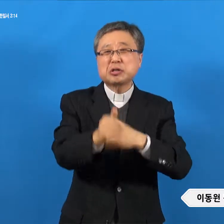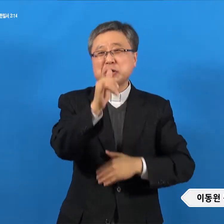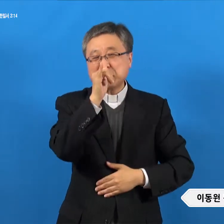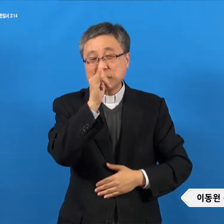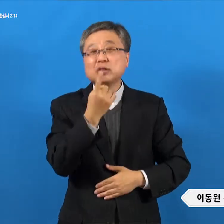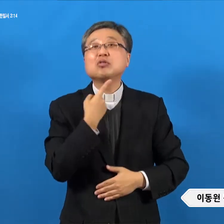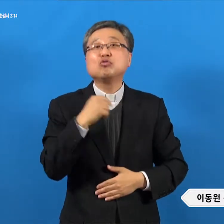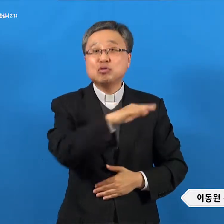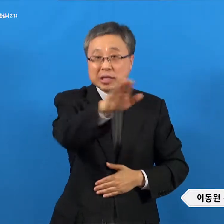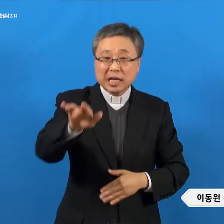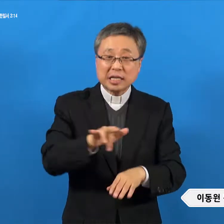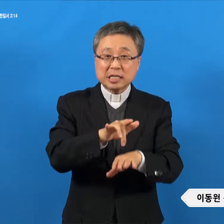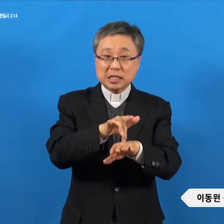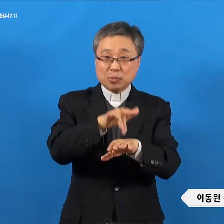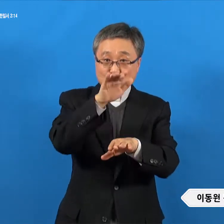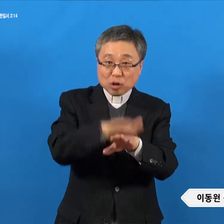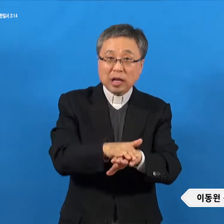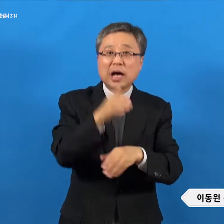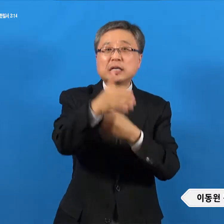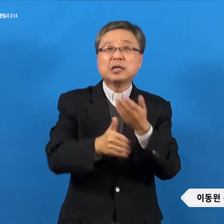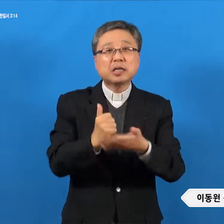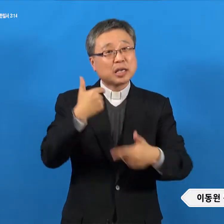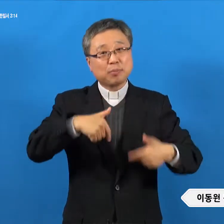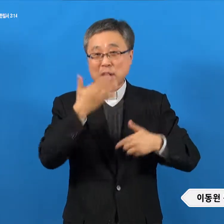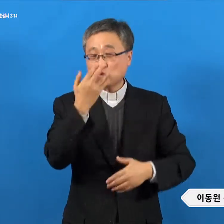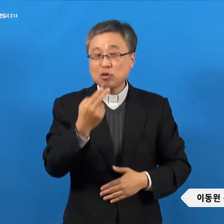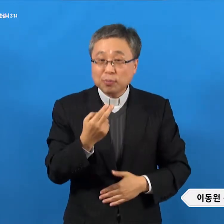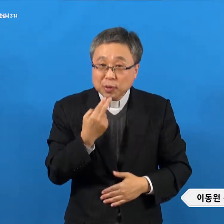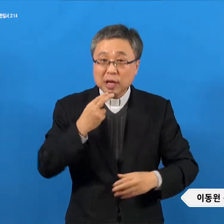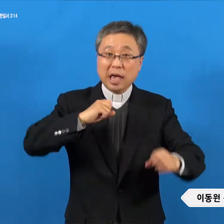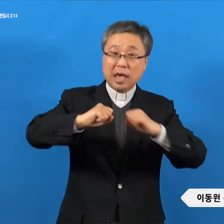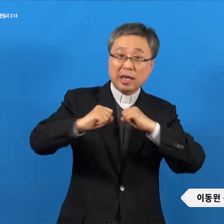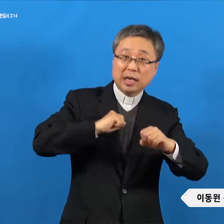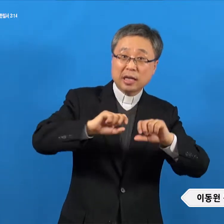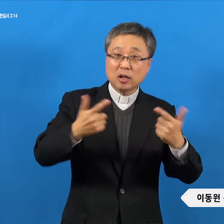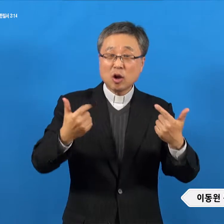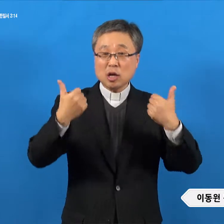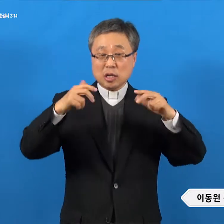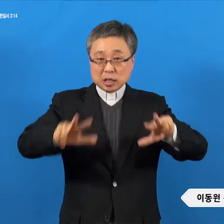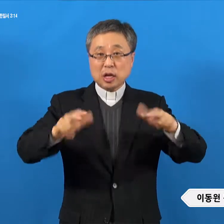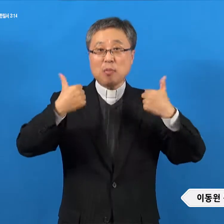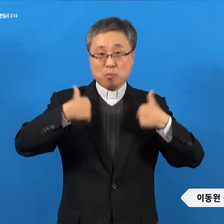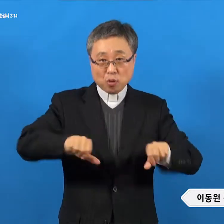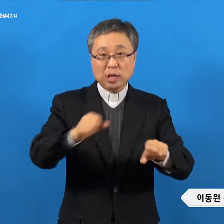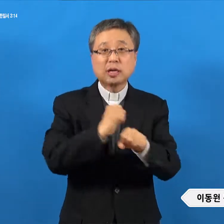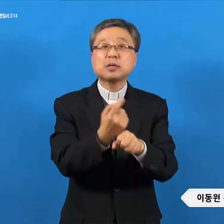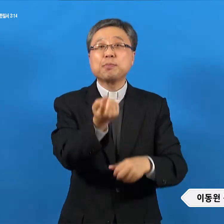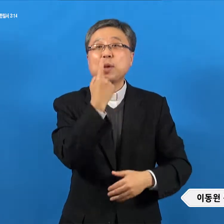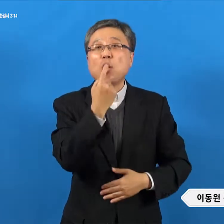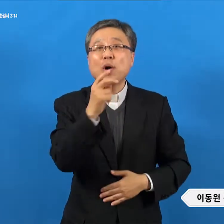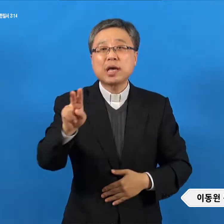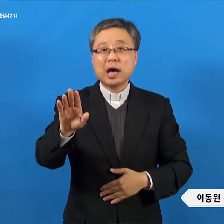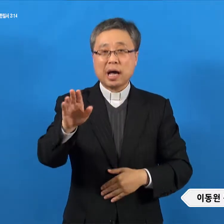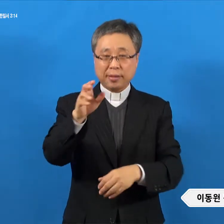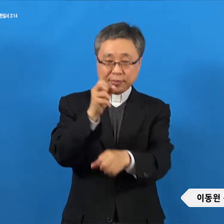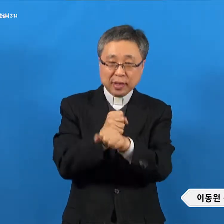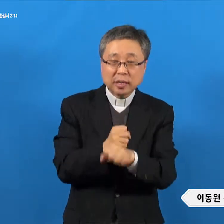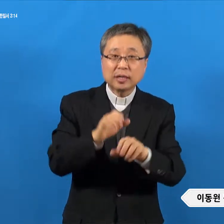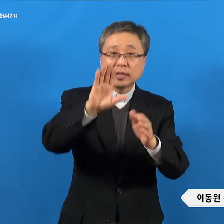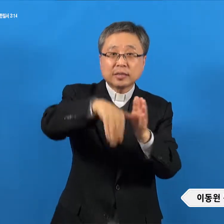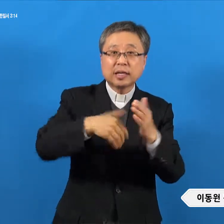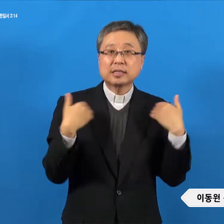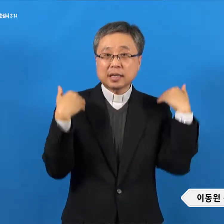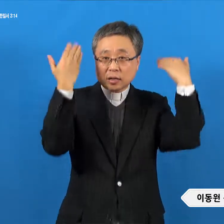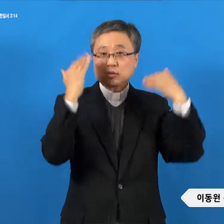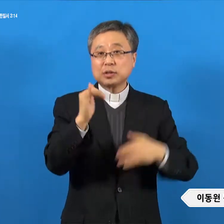습관, 하나님이 기뻐할 수 없는 그런 행위들을 이제는 포기하는 것을 배워야 한다는 것입니다. 그때 잘할 수가